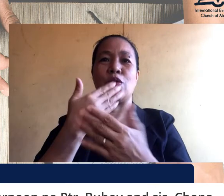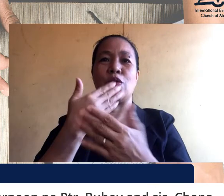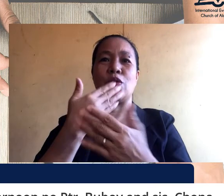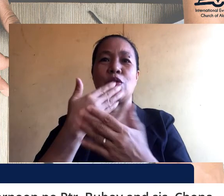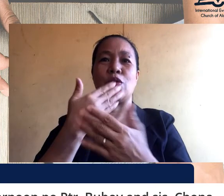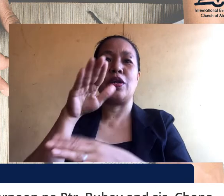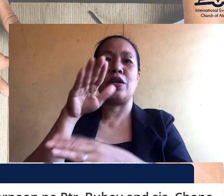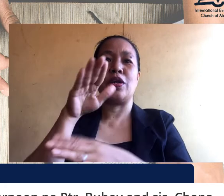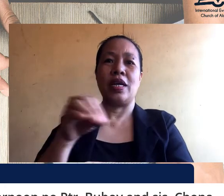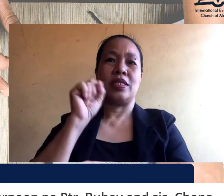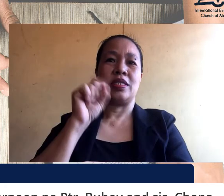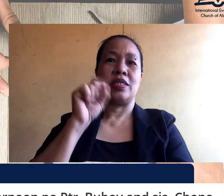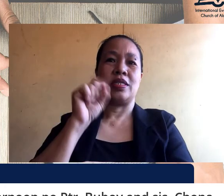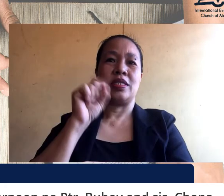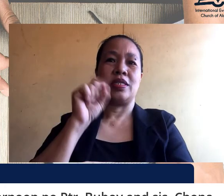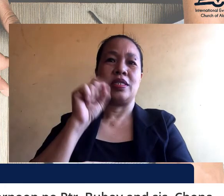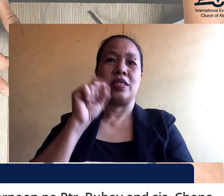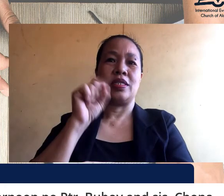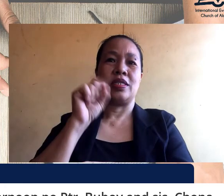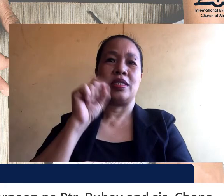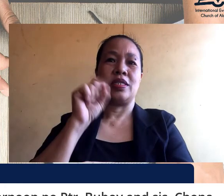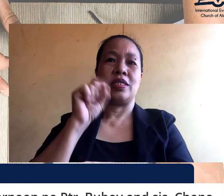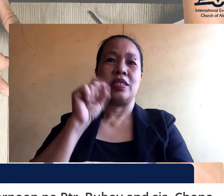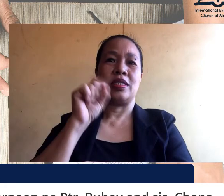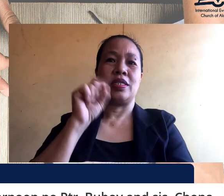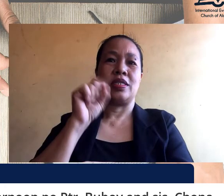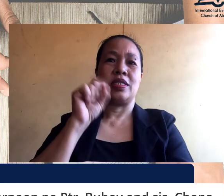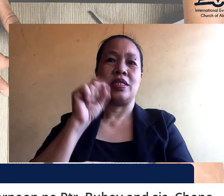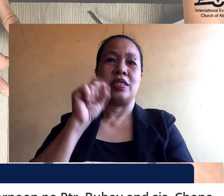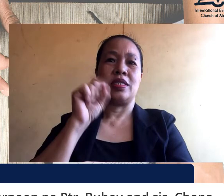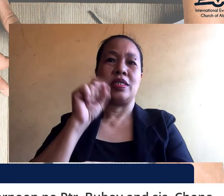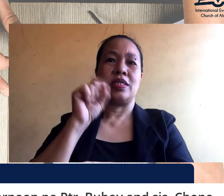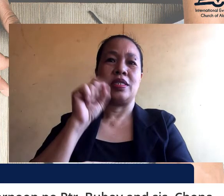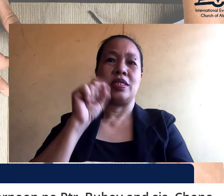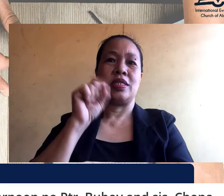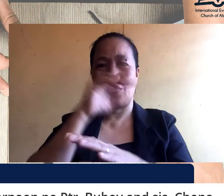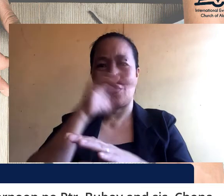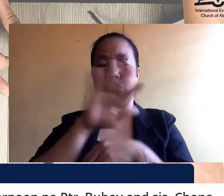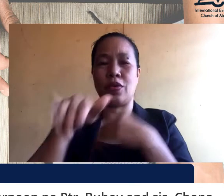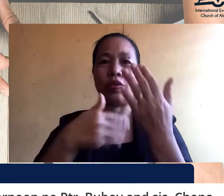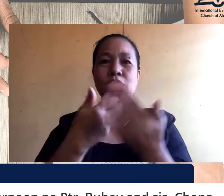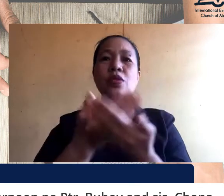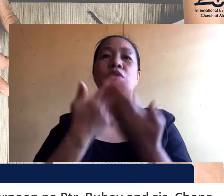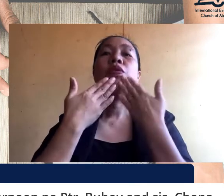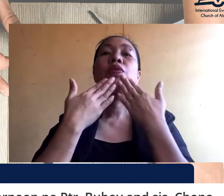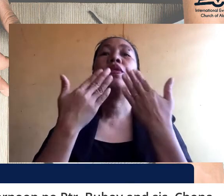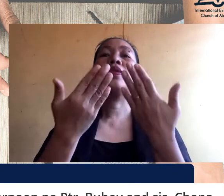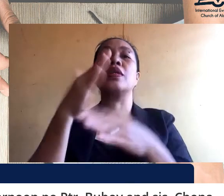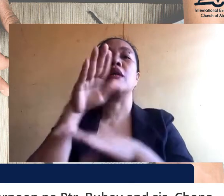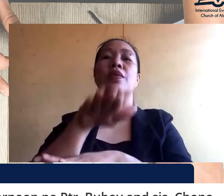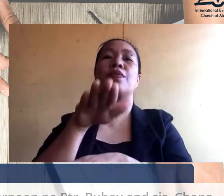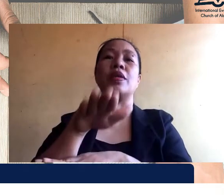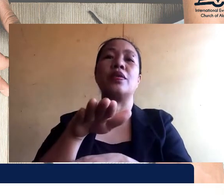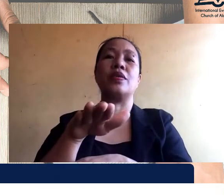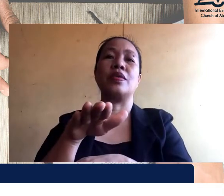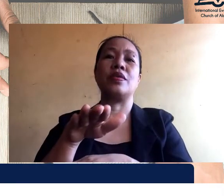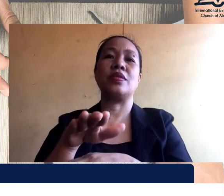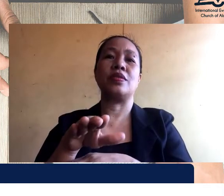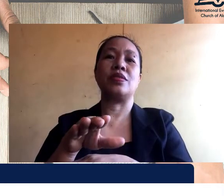Magandang hapon din po sa inyo, Nanay Susan at Tatay Johnny. Mista po namin kayo.